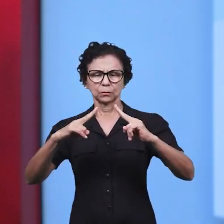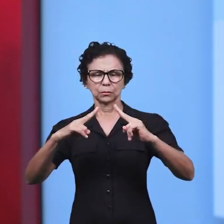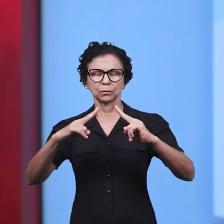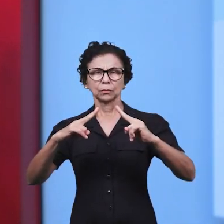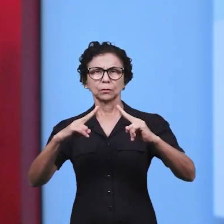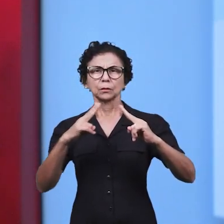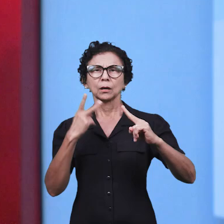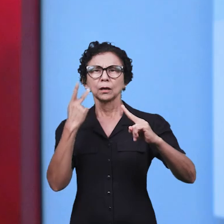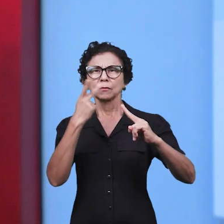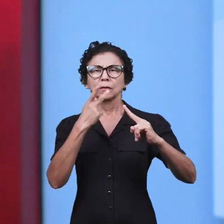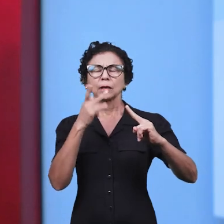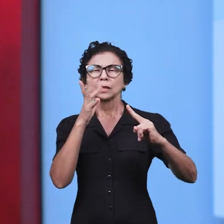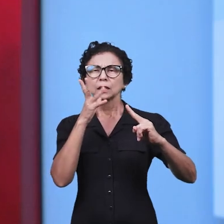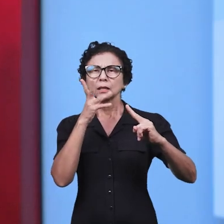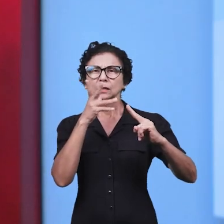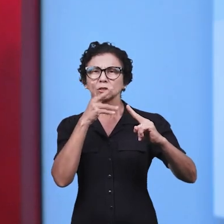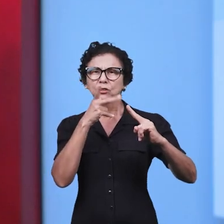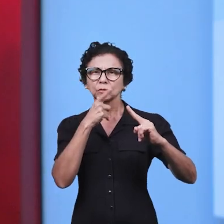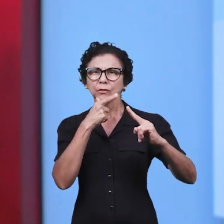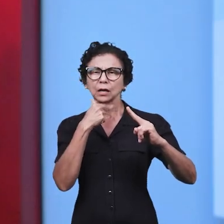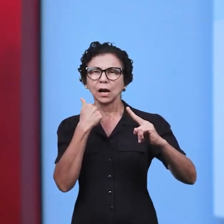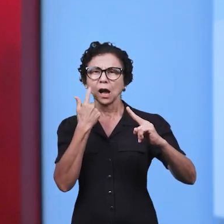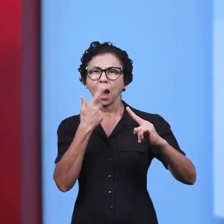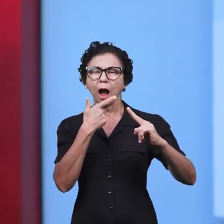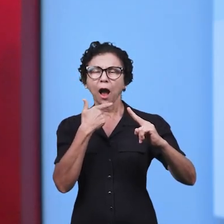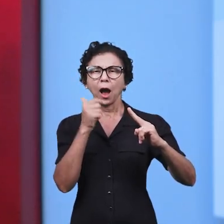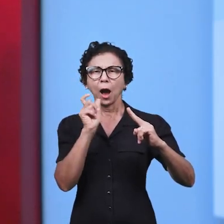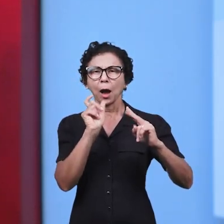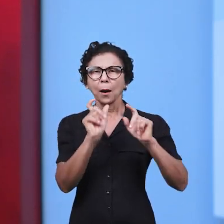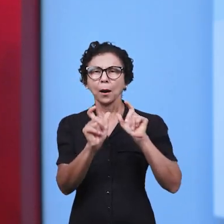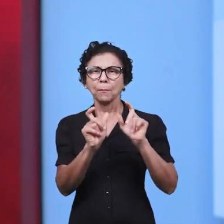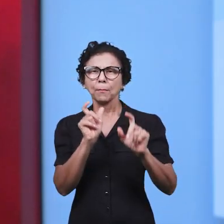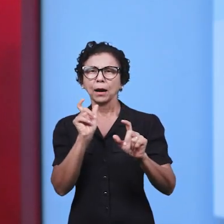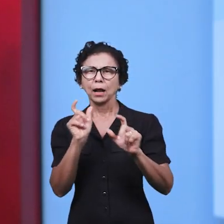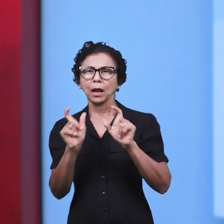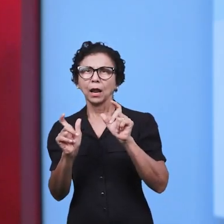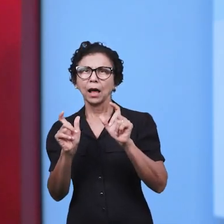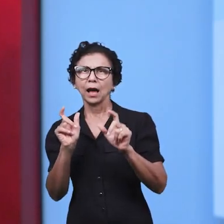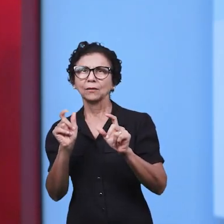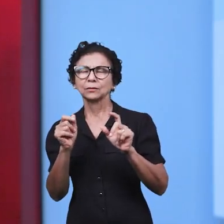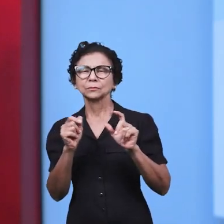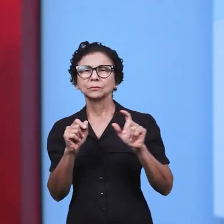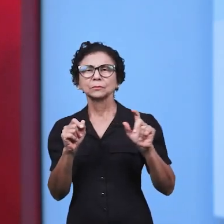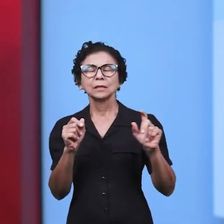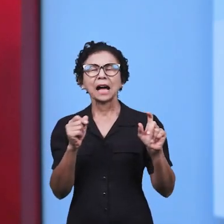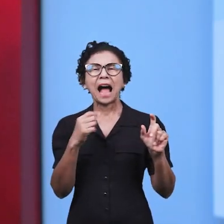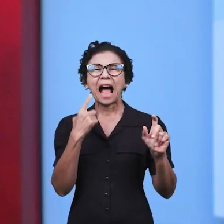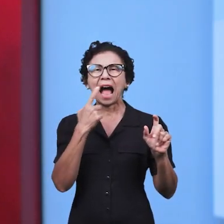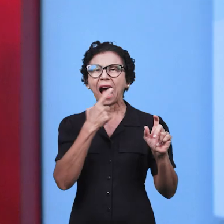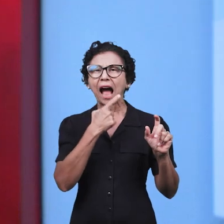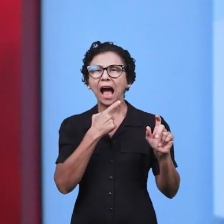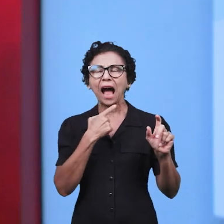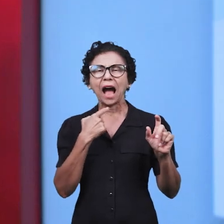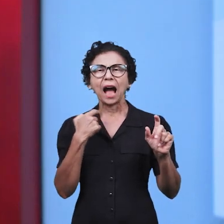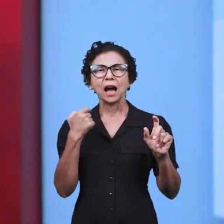mais devagar, articule mais as palavras para que o irmão consiga fazer a leitura labial. O